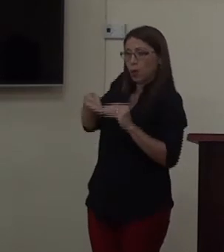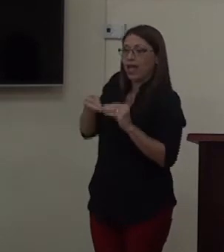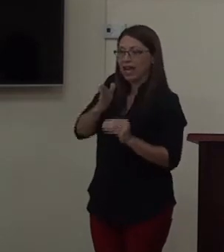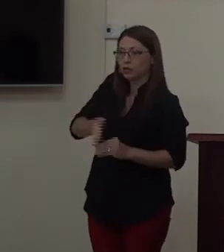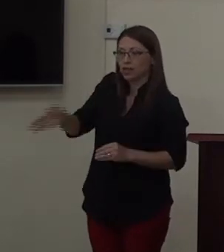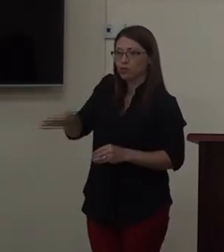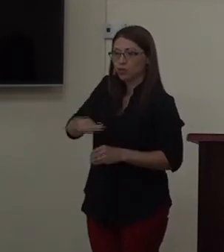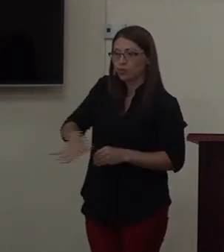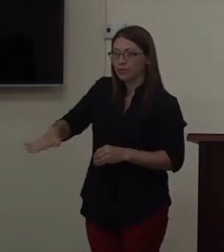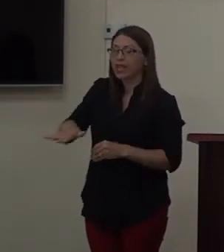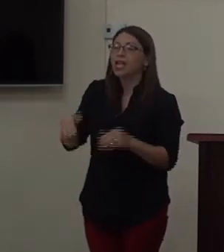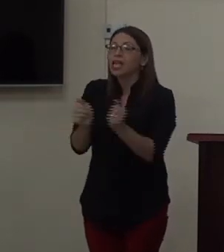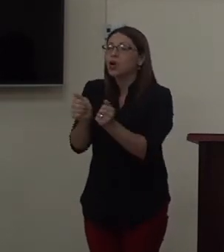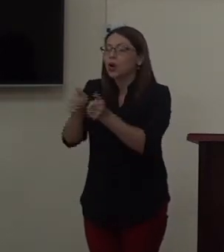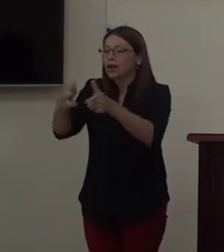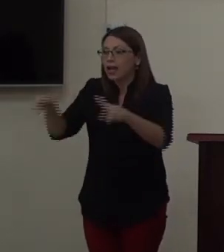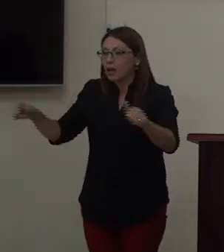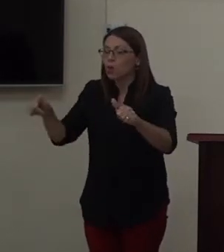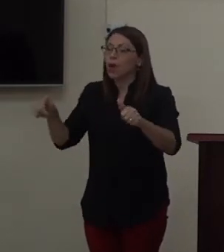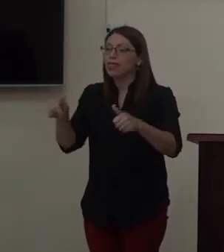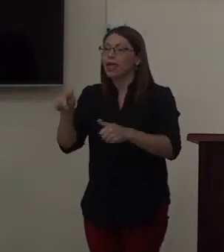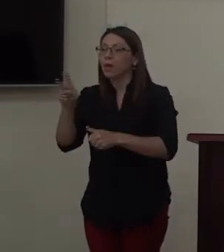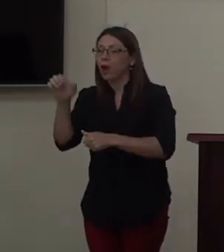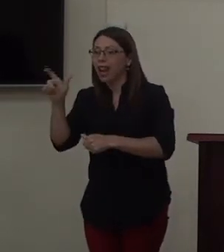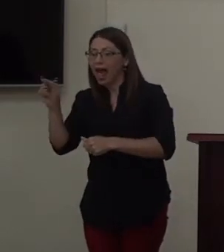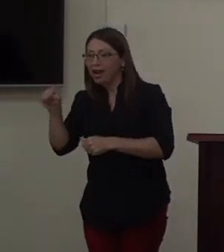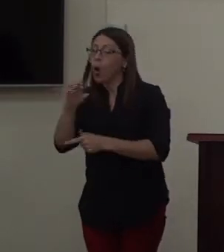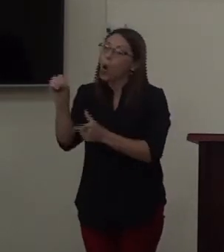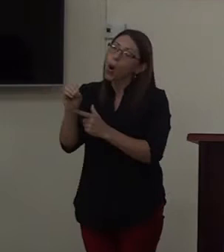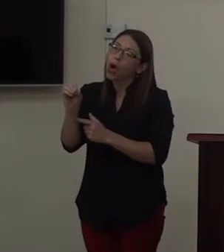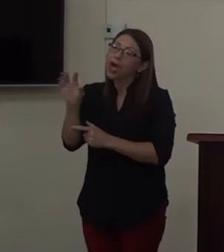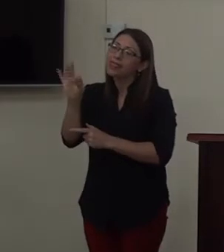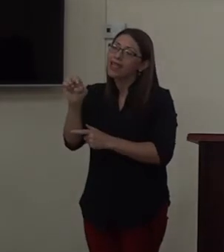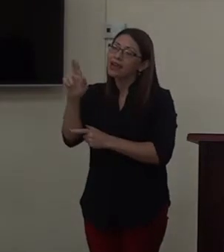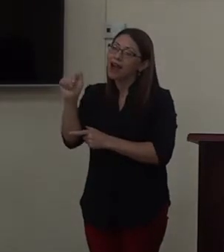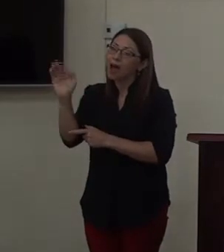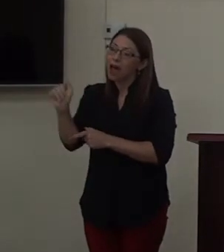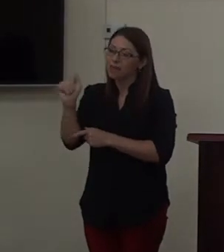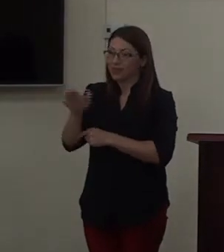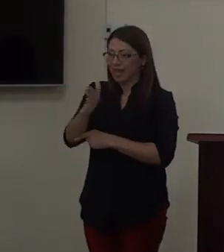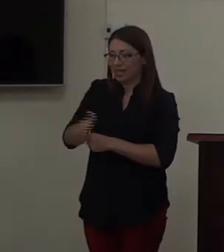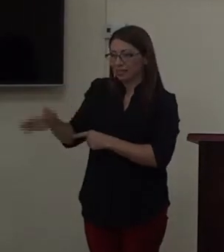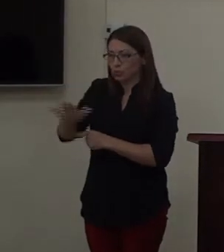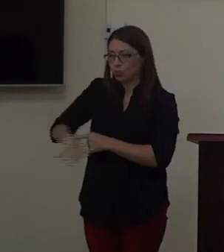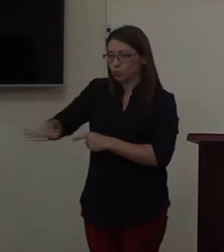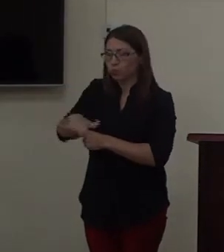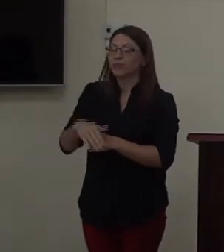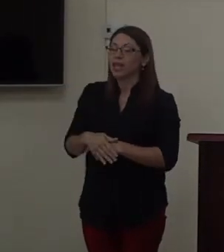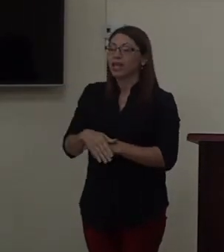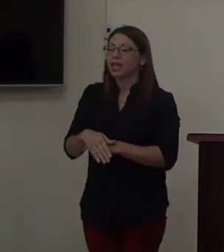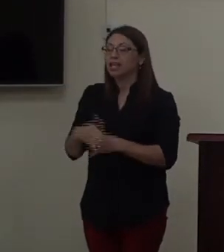sur, y con la lengua de Brorán, o Tera, en la zona sur de Costa Rica.